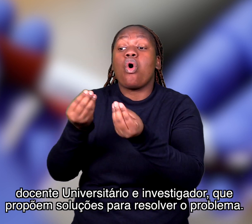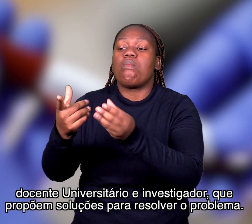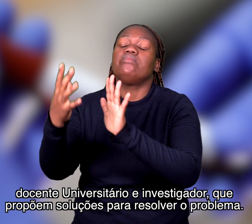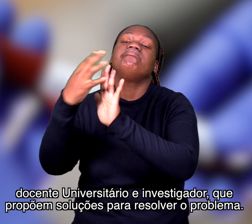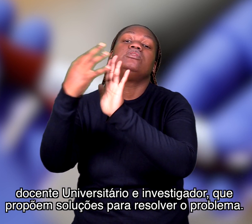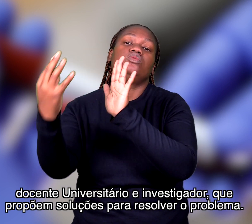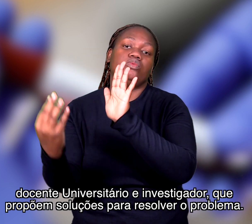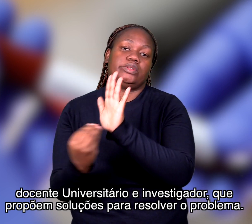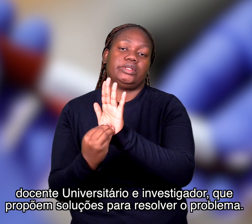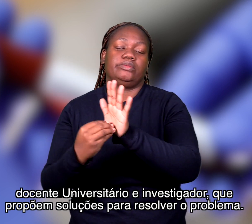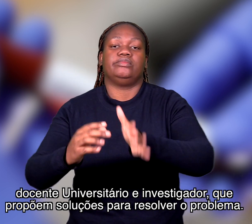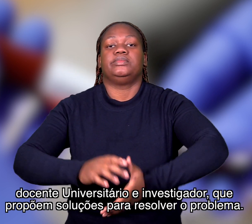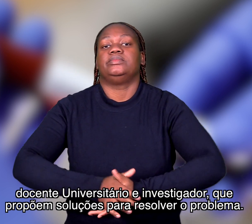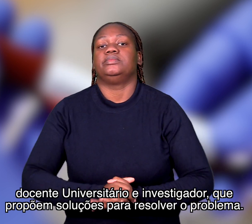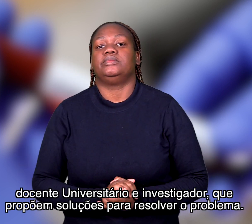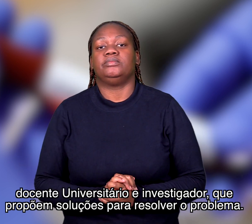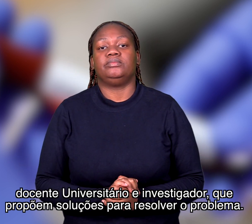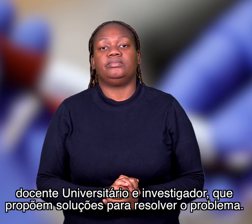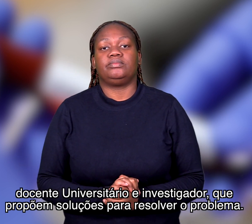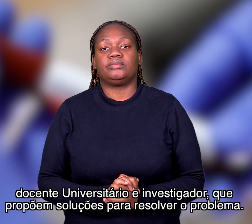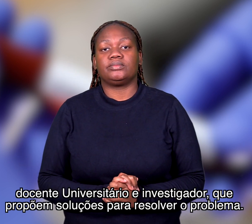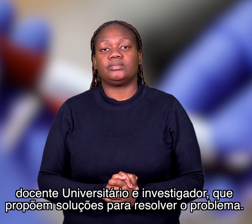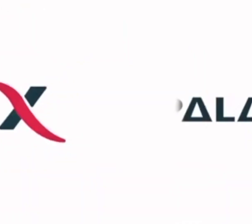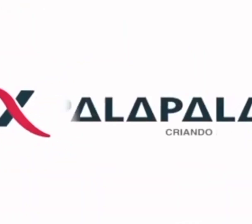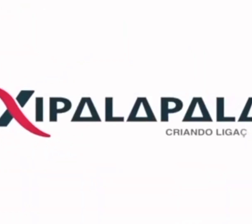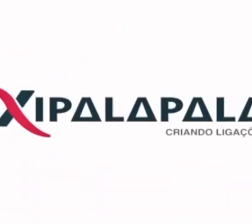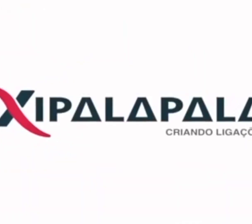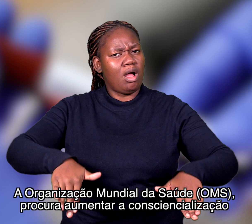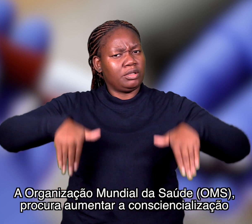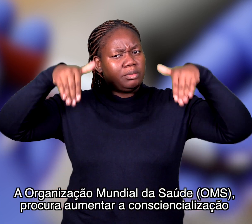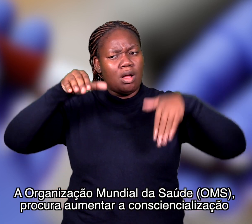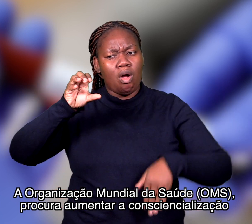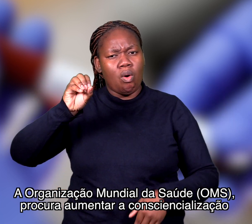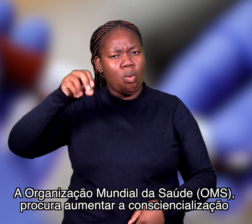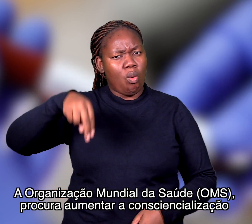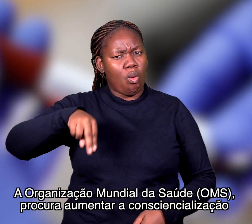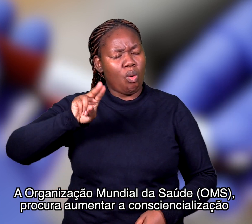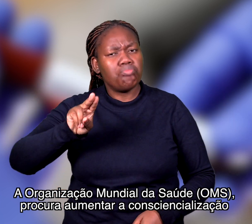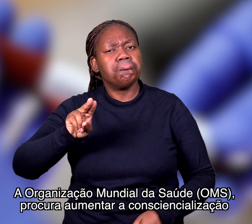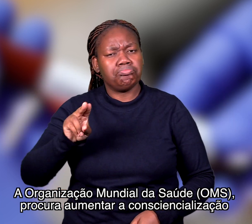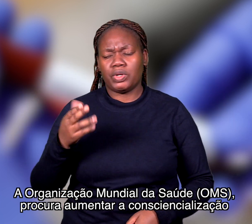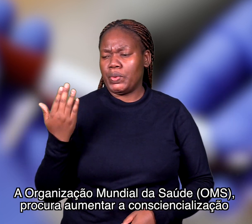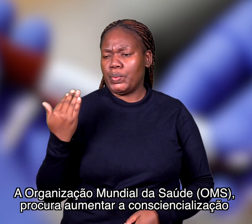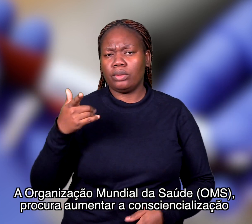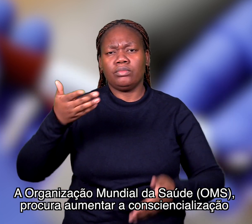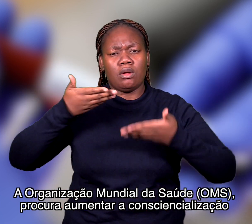e investigador, que propõe soluções para resolver o dilema. A Organização Mundial da Saúde procura aumentar